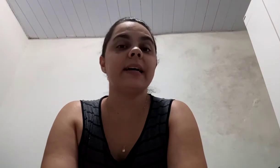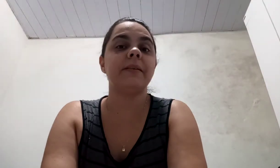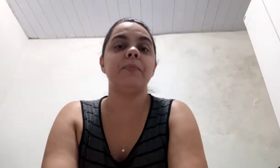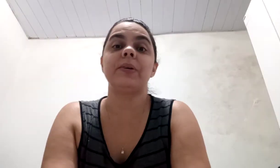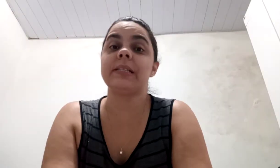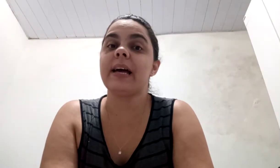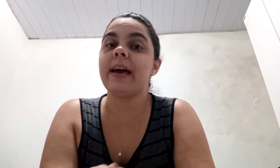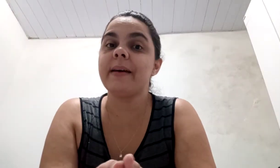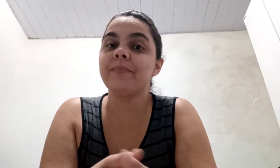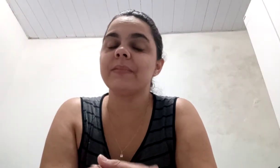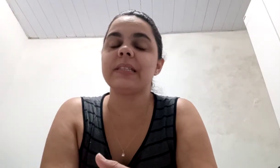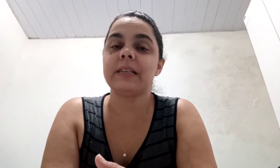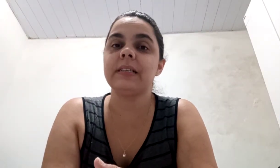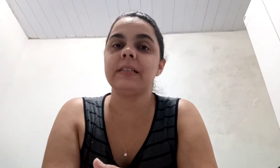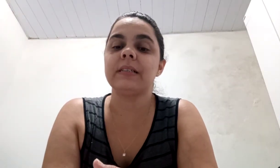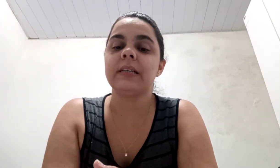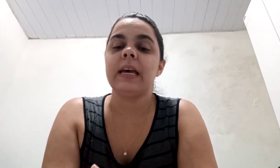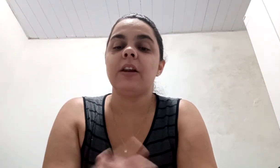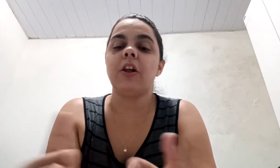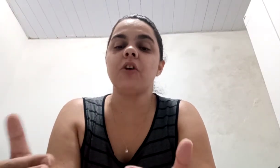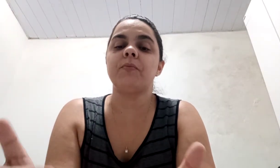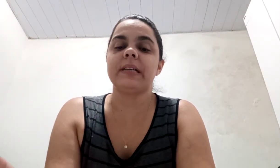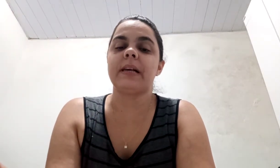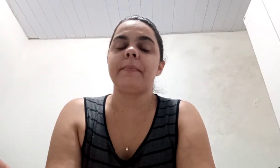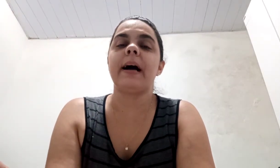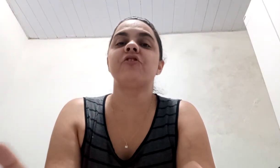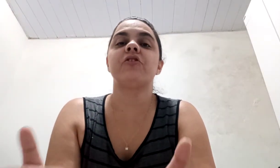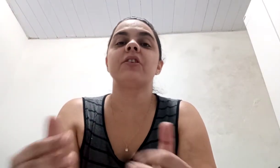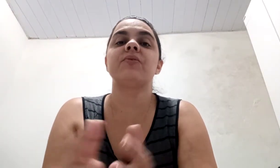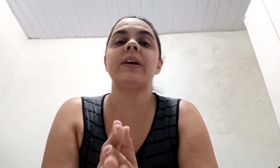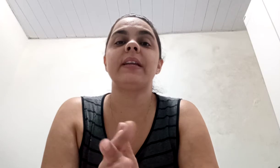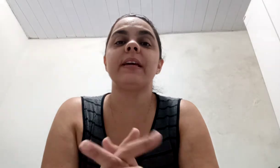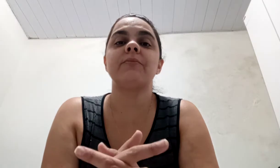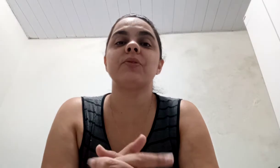representatividade. Pois é, sim. Logo mais abaixo, nós veremos